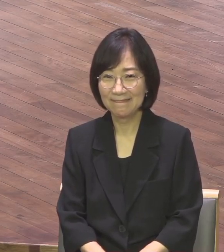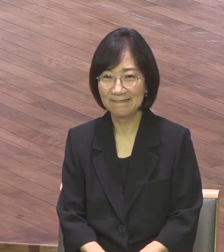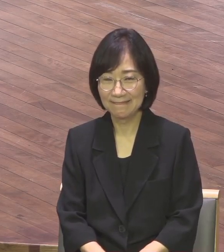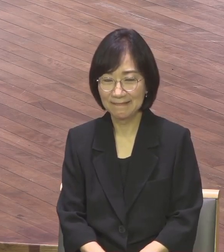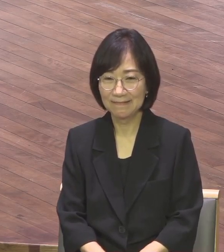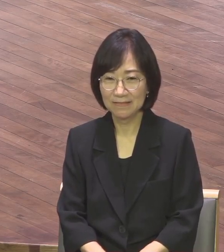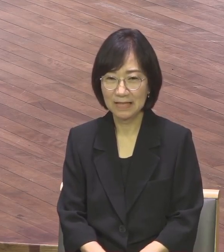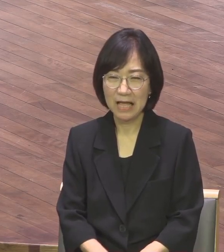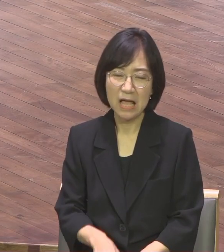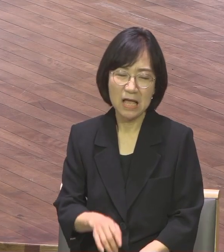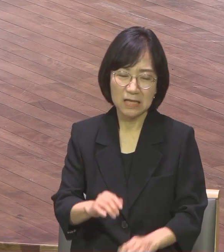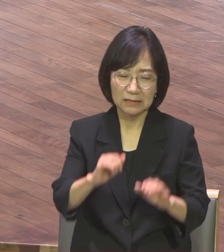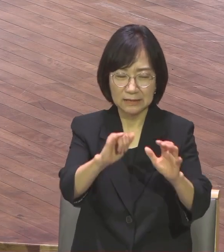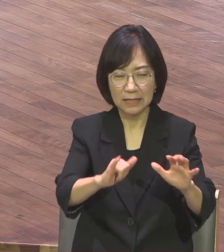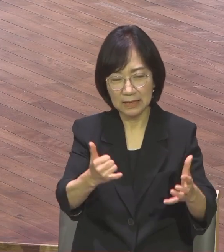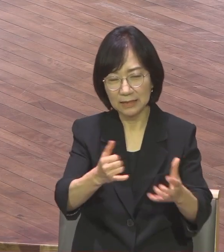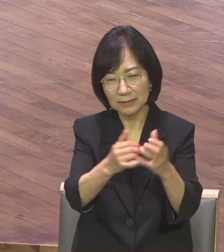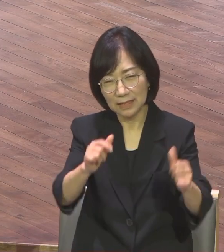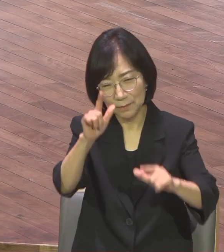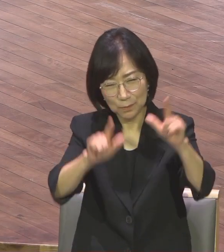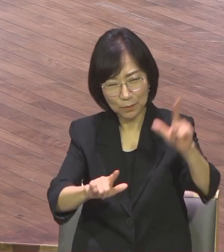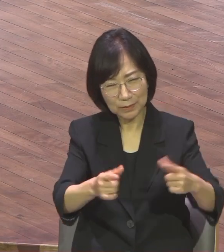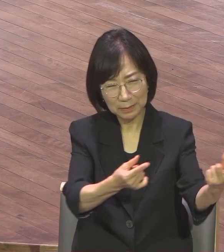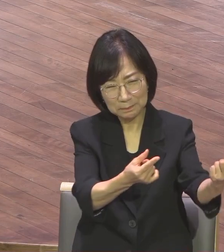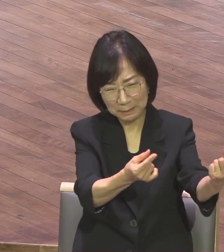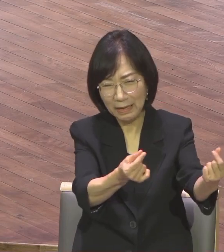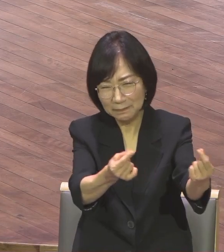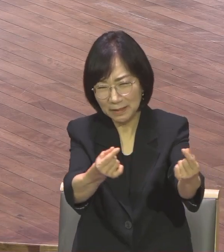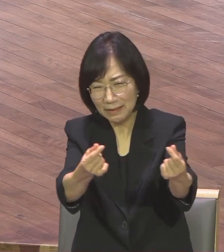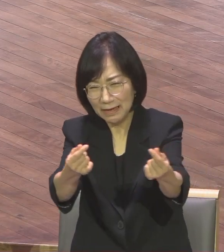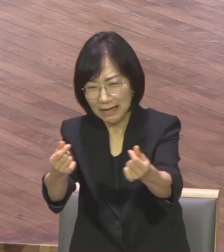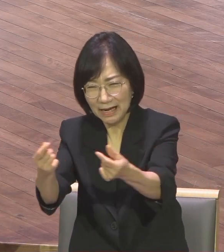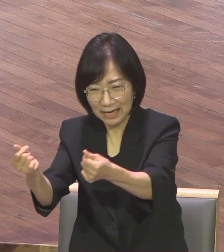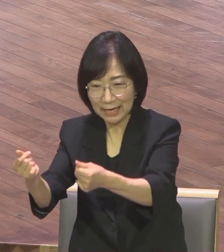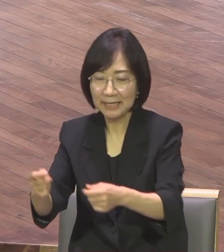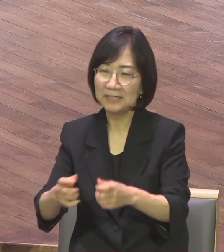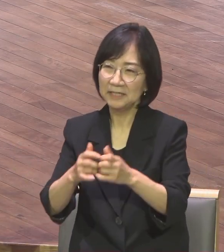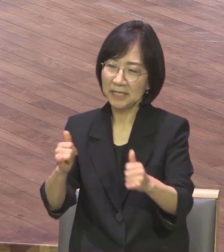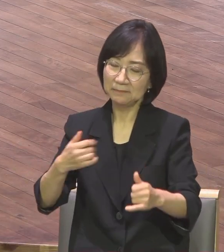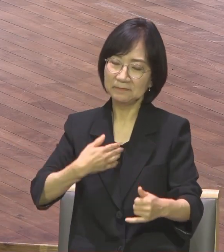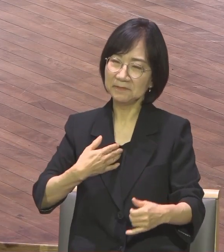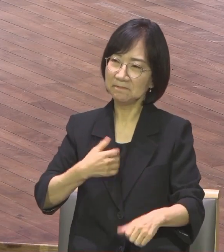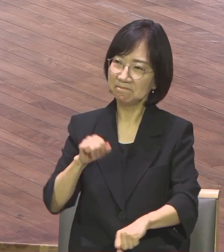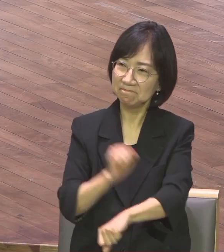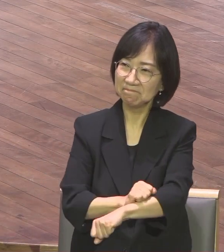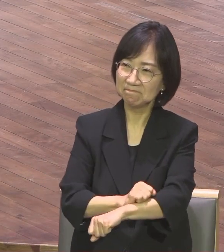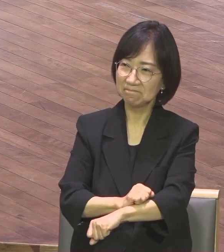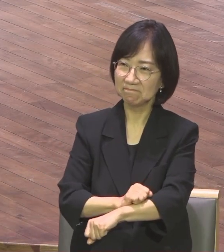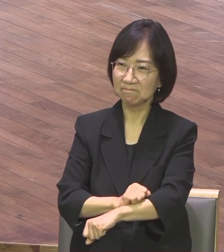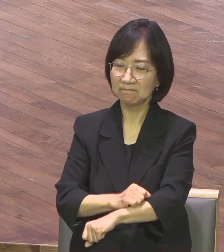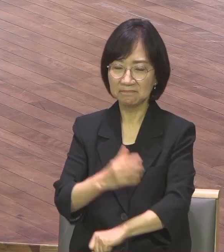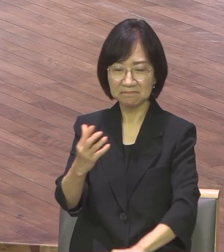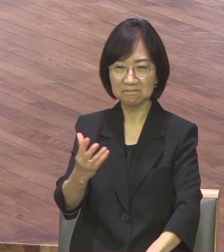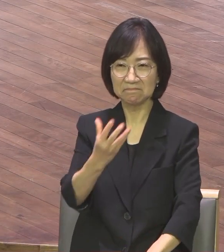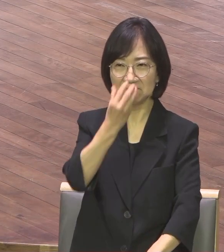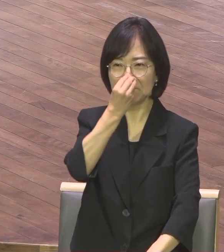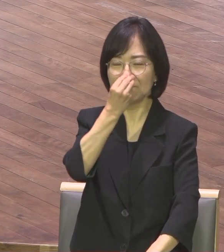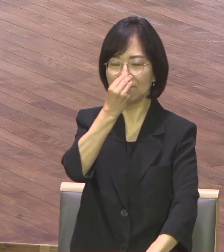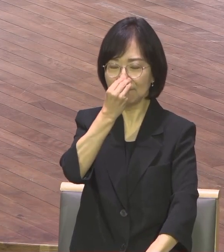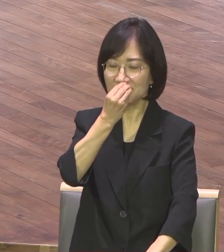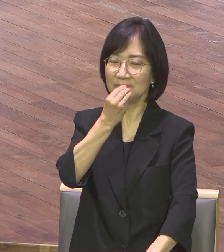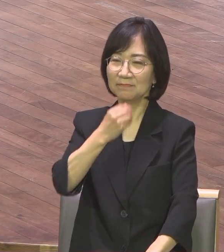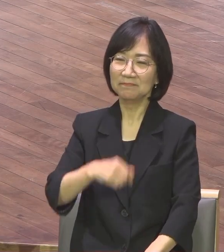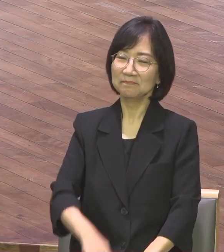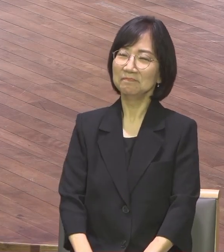다 똑같다니까요. 인간의 의인은 다 더러운 누디 같으니라. 제가 한 일주일 금식을 떡 하고